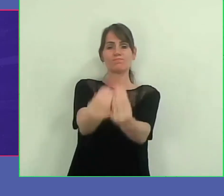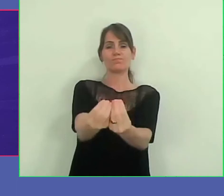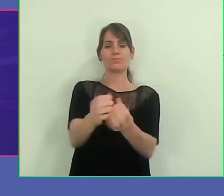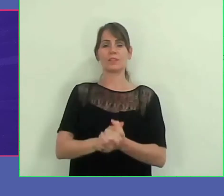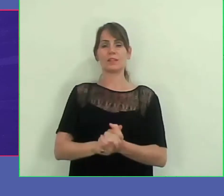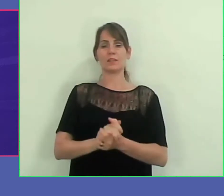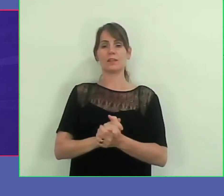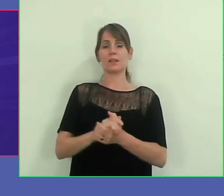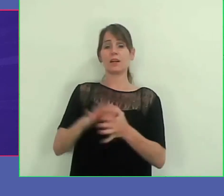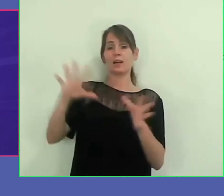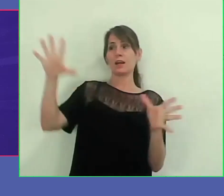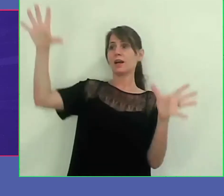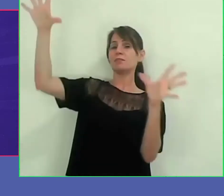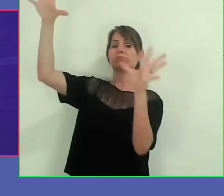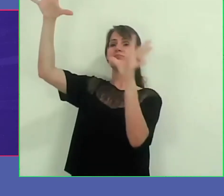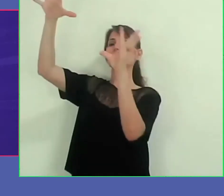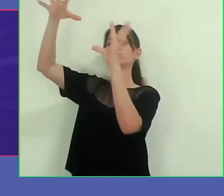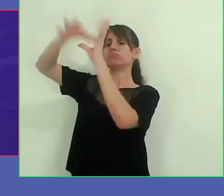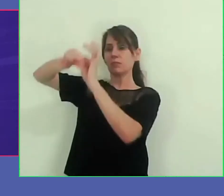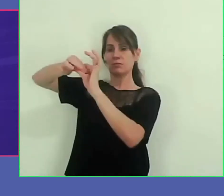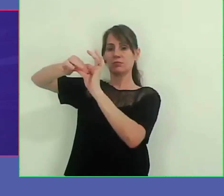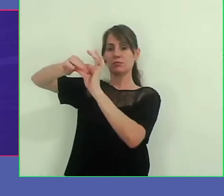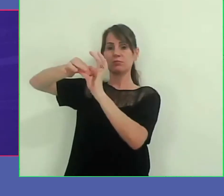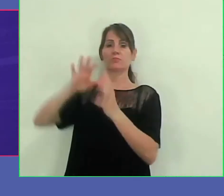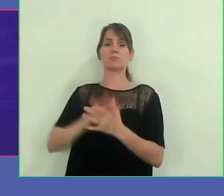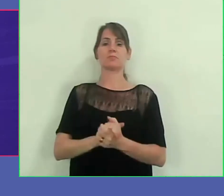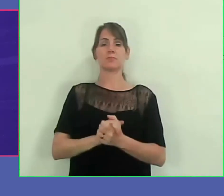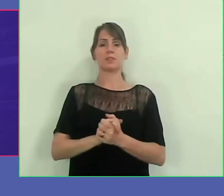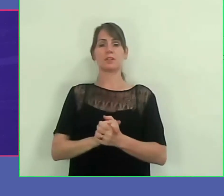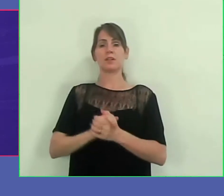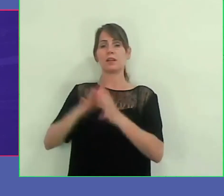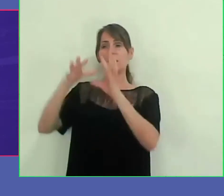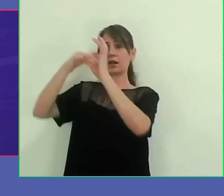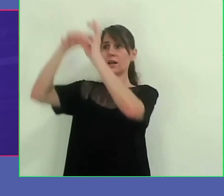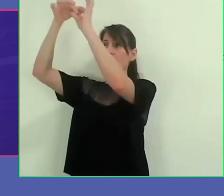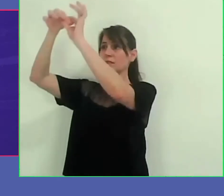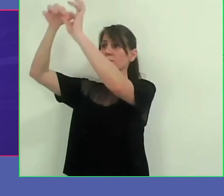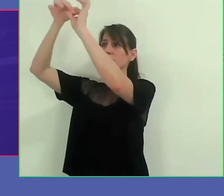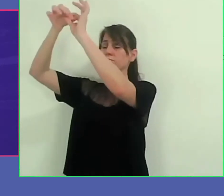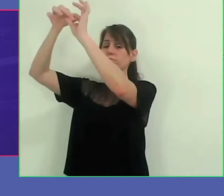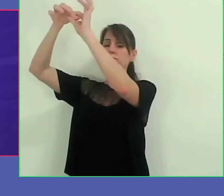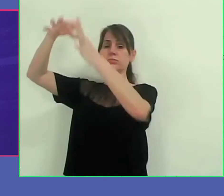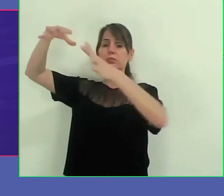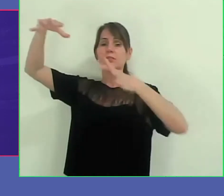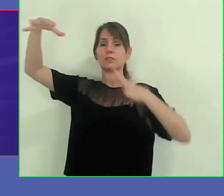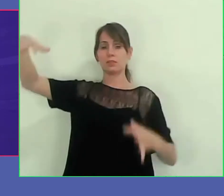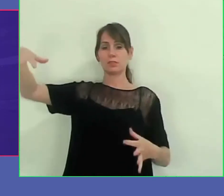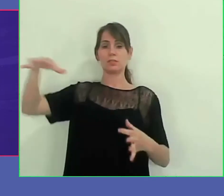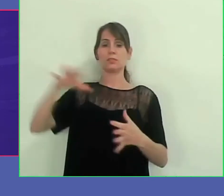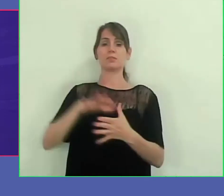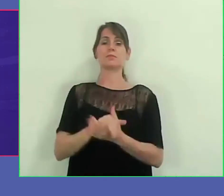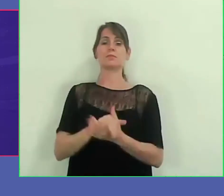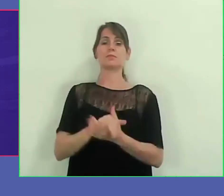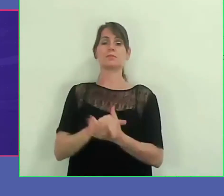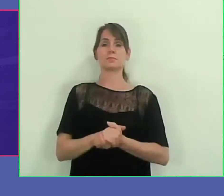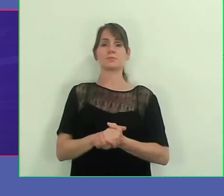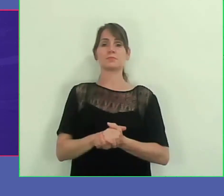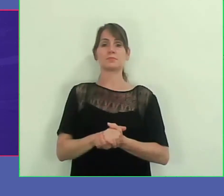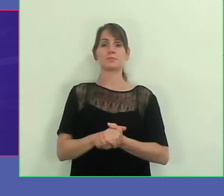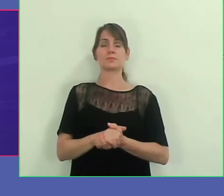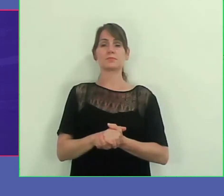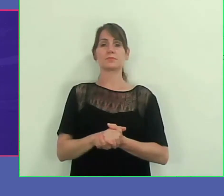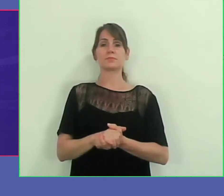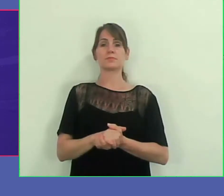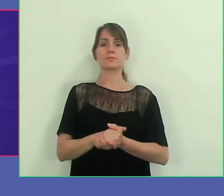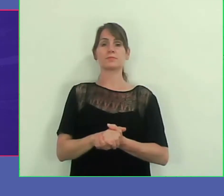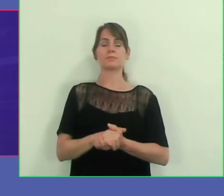sido ligado nos céus, o que desligares na terra terá sido desligado nos céus. Né? Então, irmãos, o que